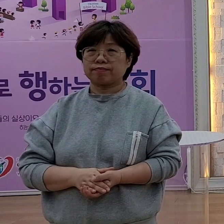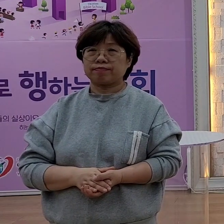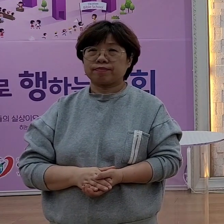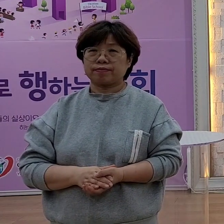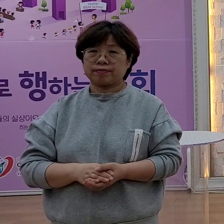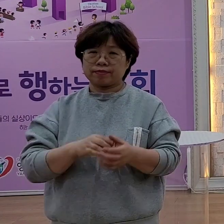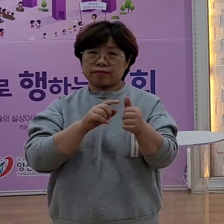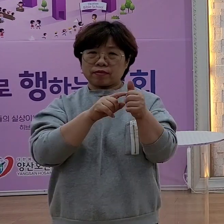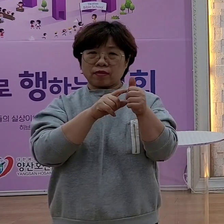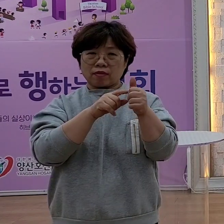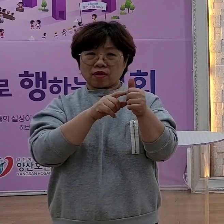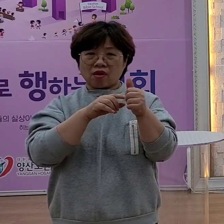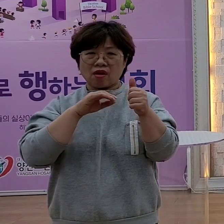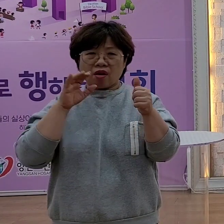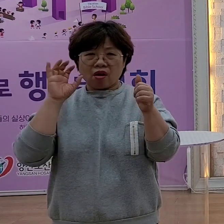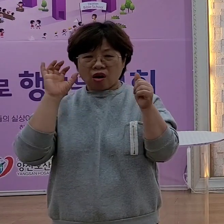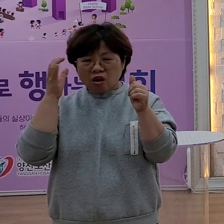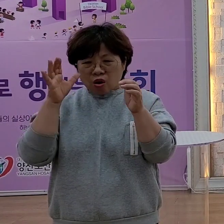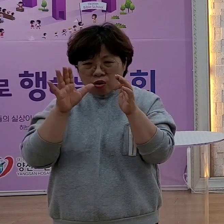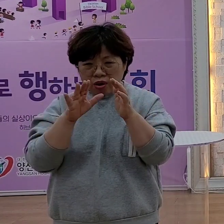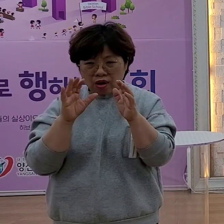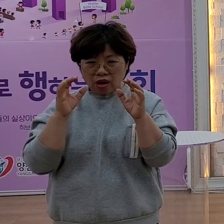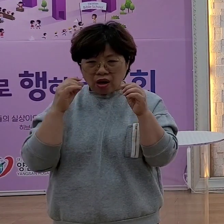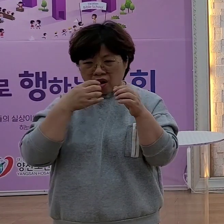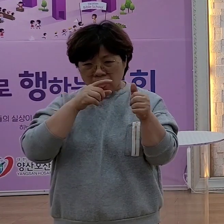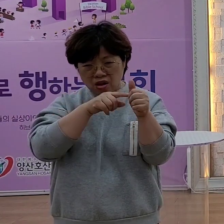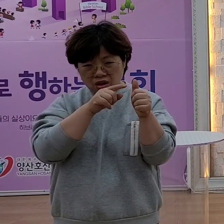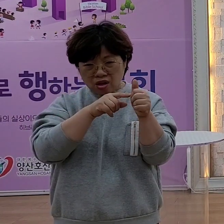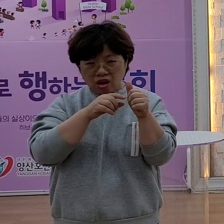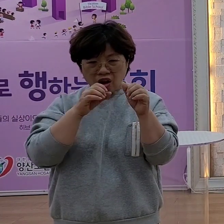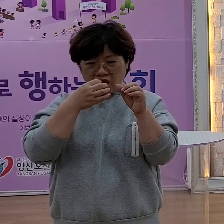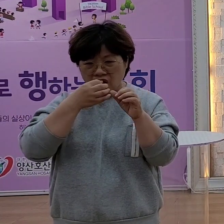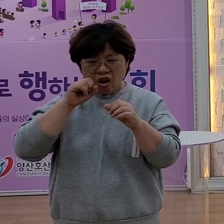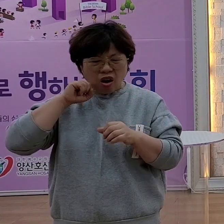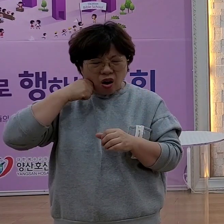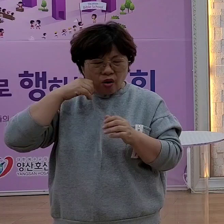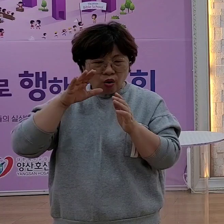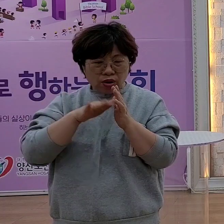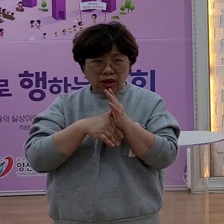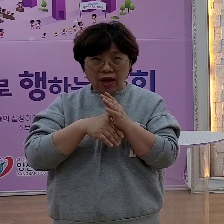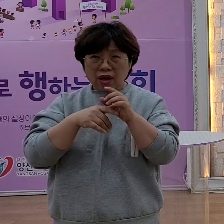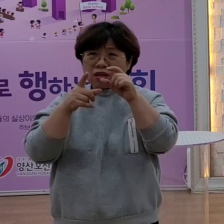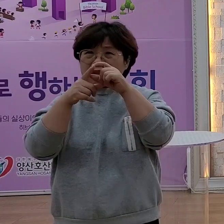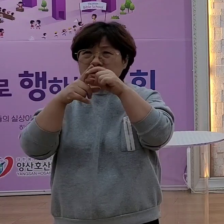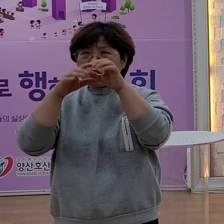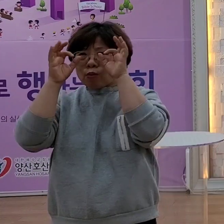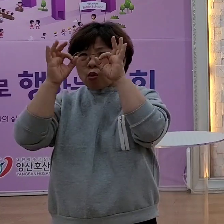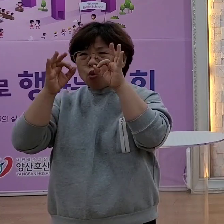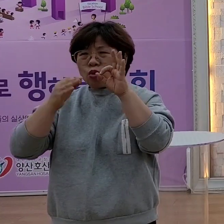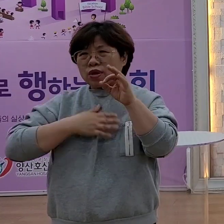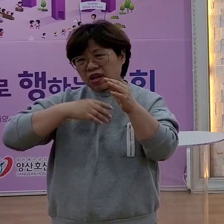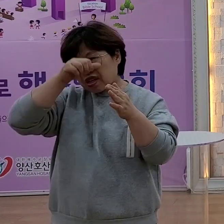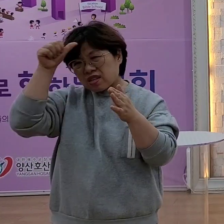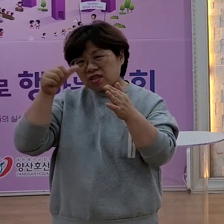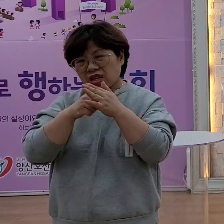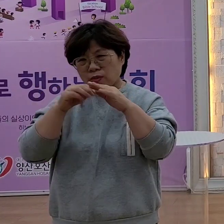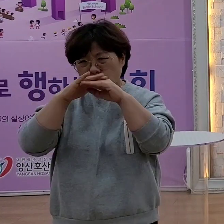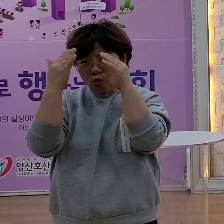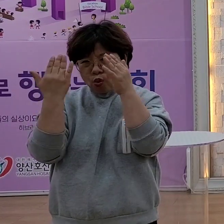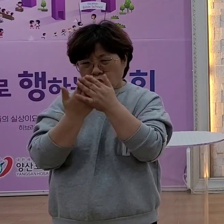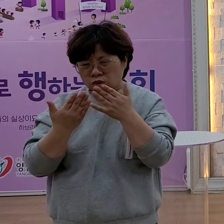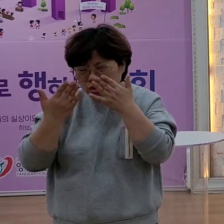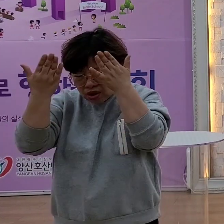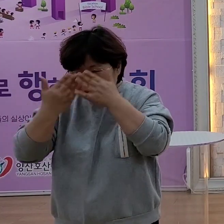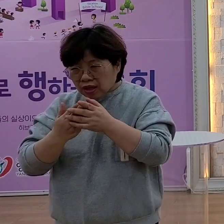잡스는 그 어려운 시절에 이 글귀를 보고 자기 인생을 여기 다 걸었어요. 이 하루가 내 삶의